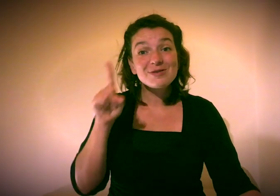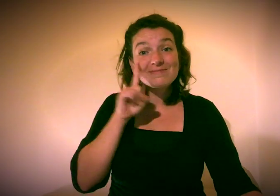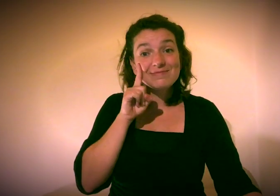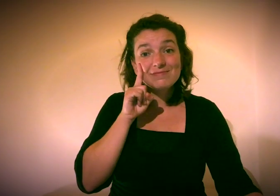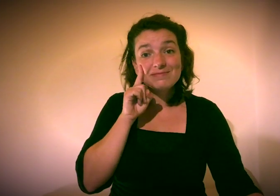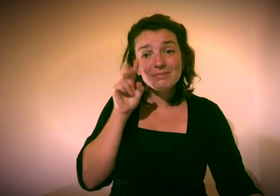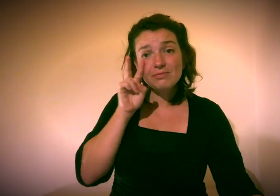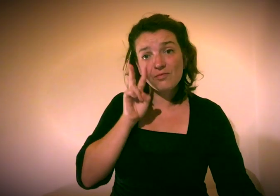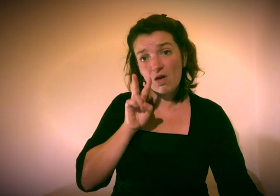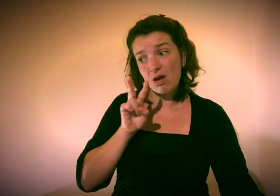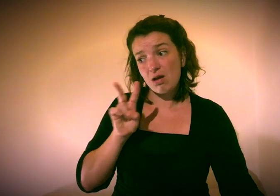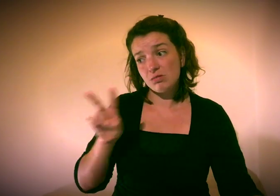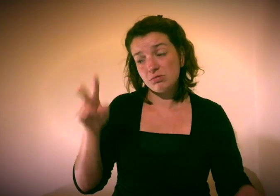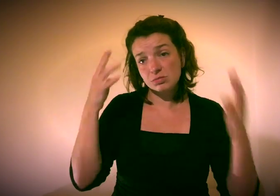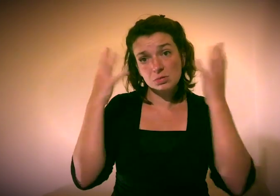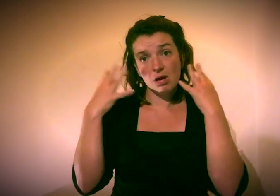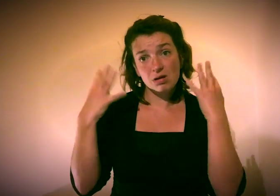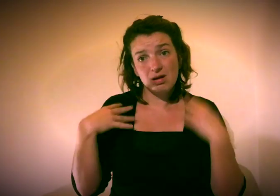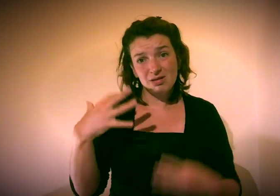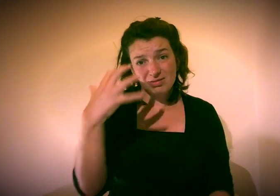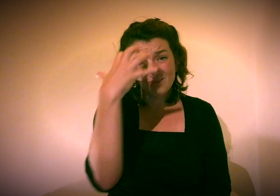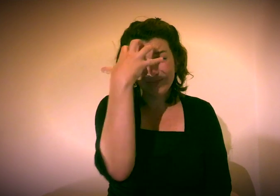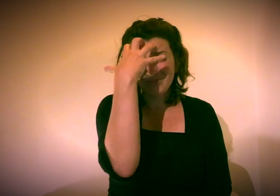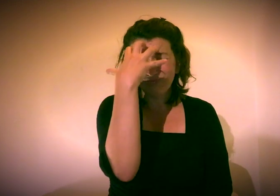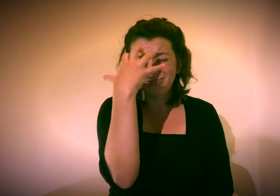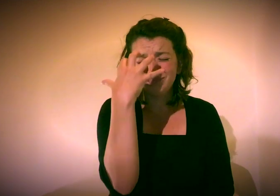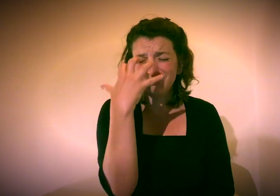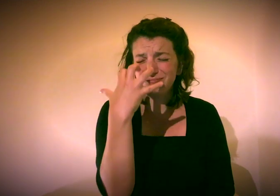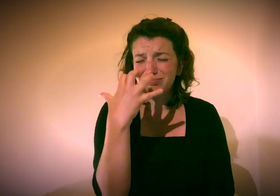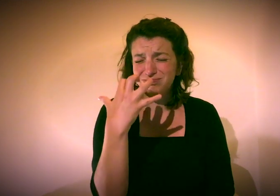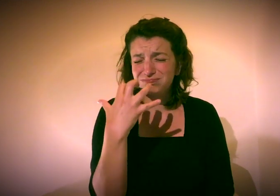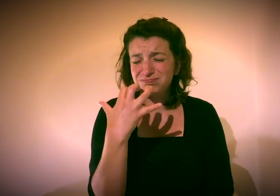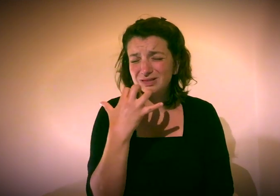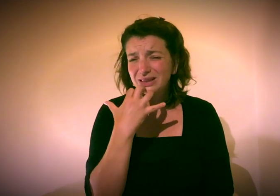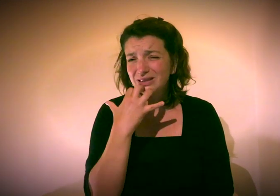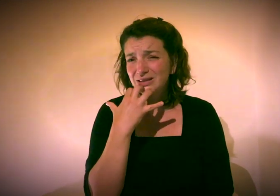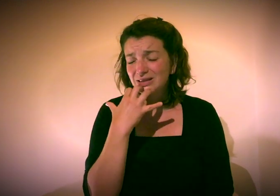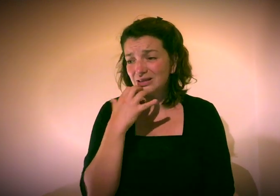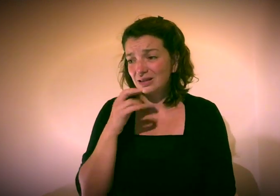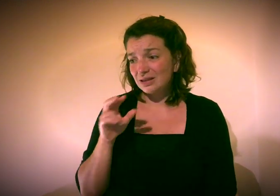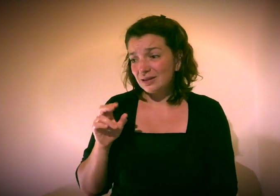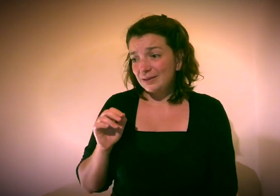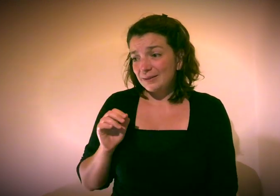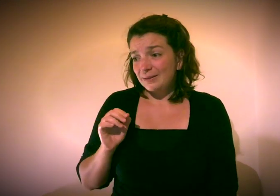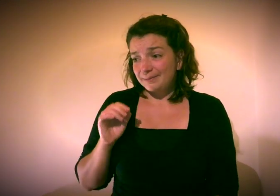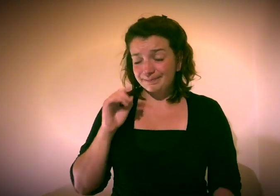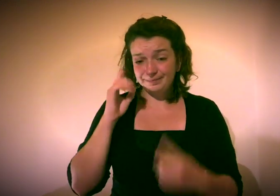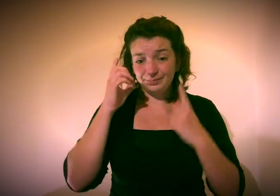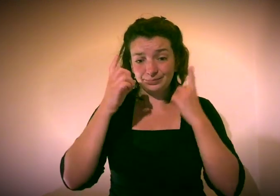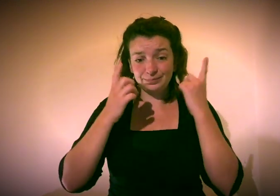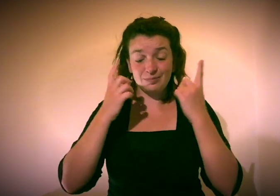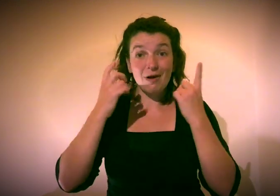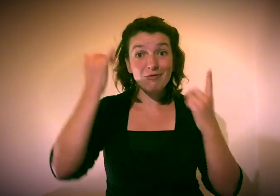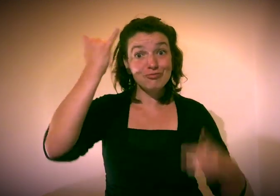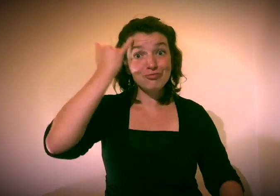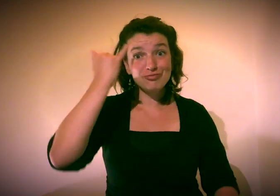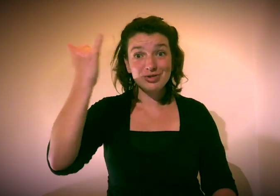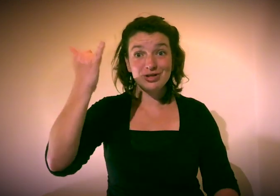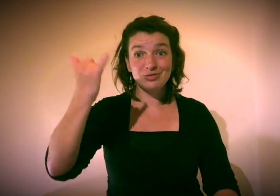La maman de Charlotte, voyant sa petite fille si triste, voulut la distraire de son chagrin.